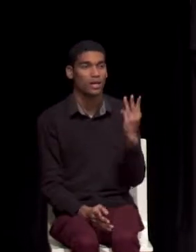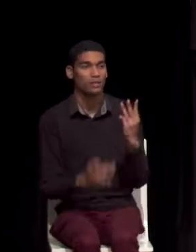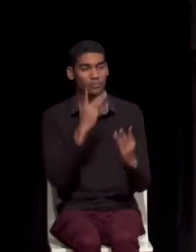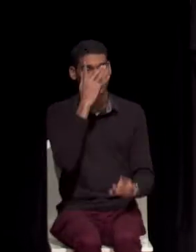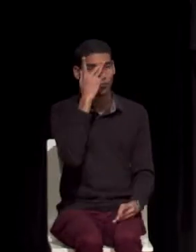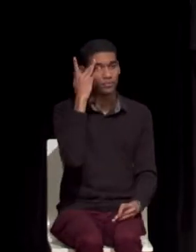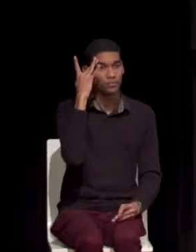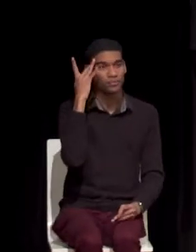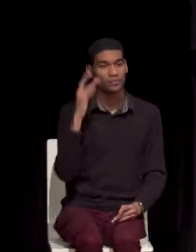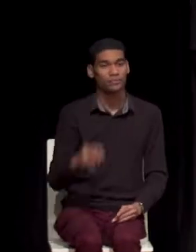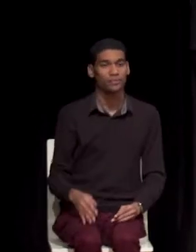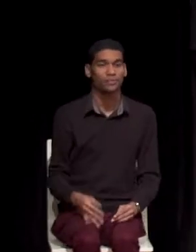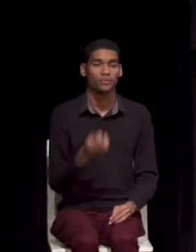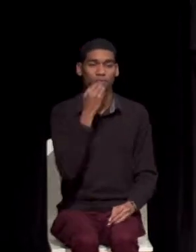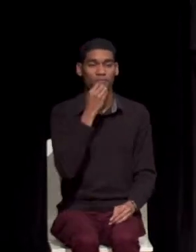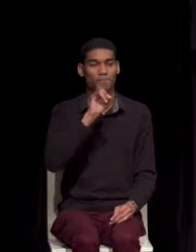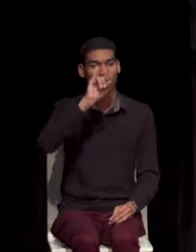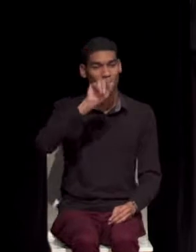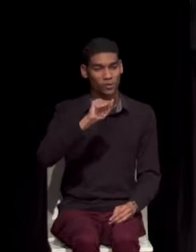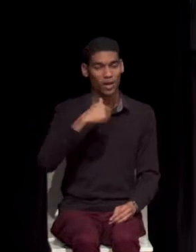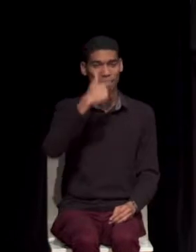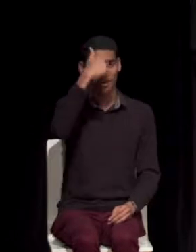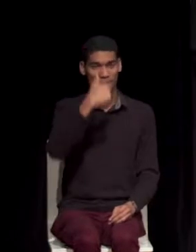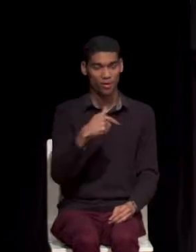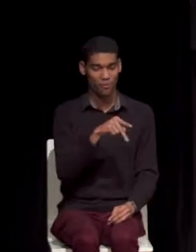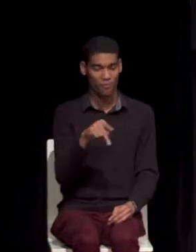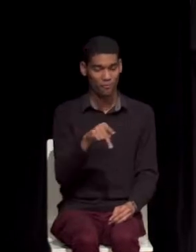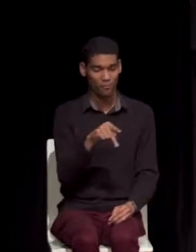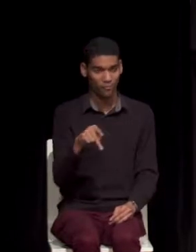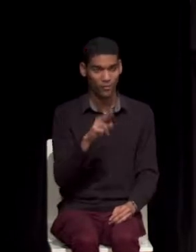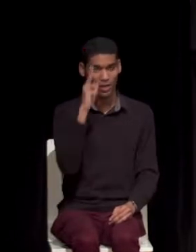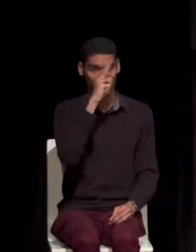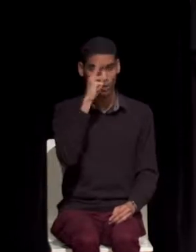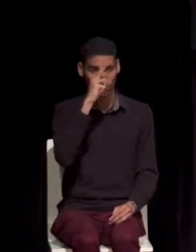Bom dia a todos. Eu sou professor de História da Rede